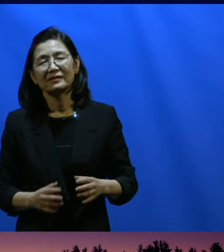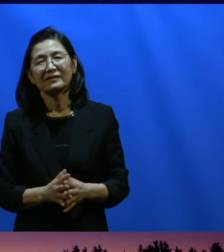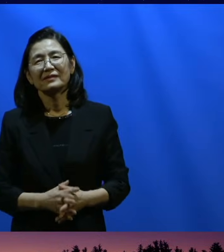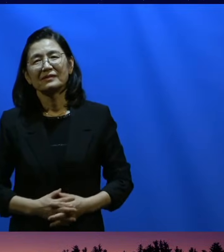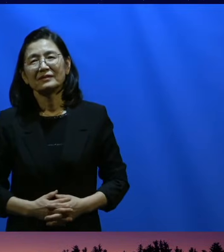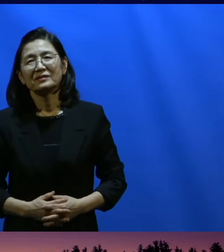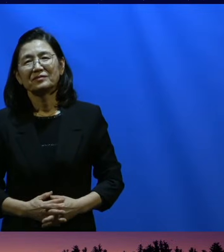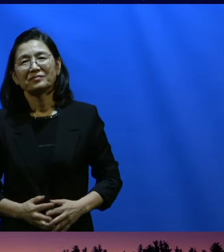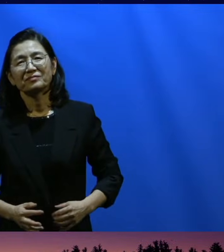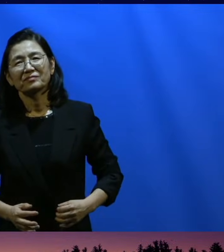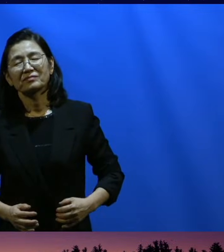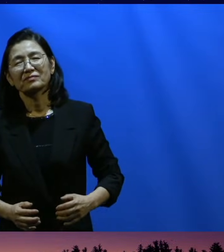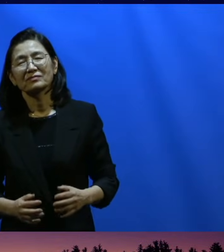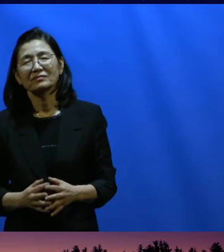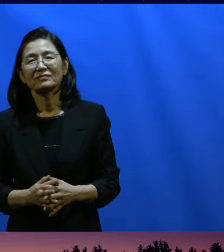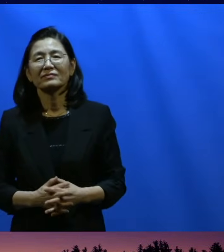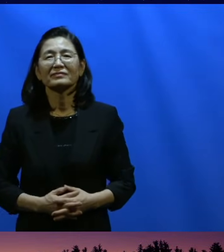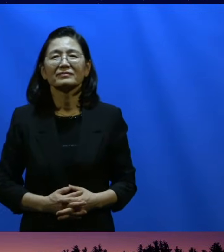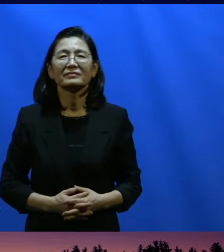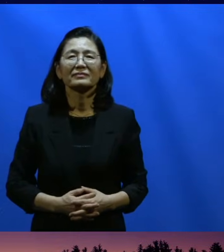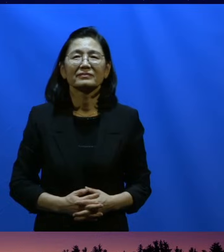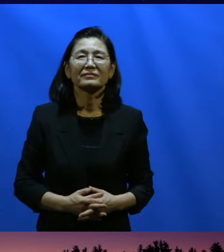나를 지으신 이가 하나님.